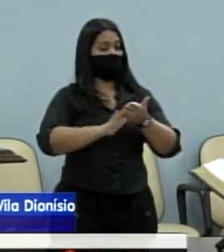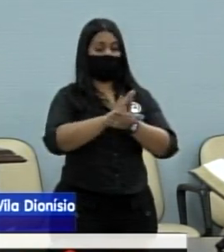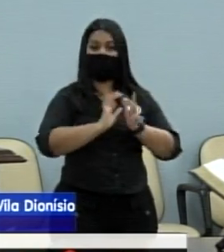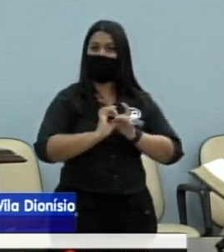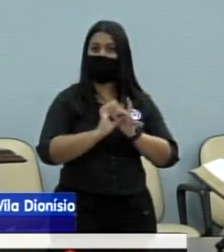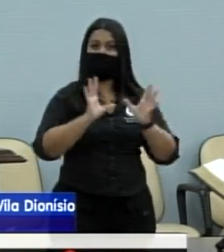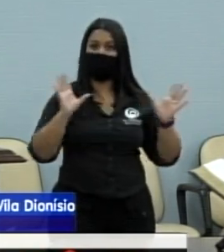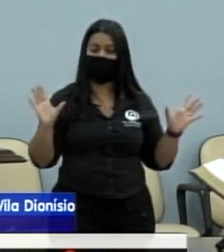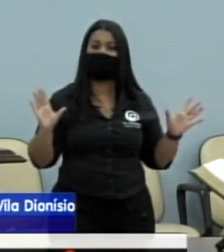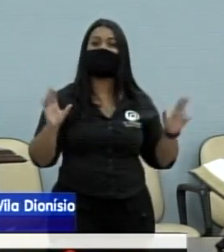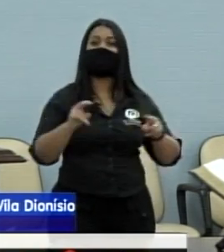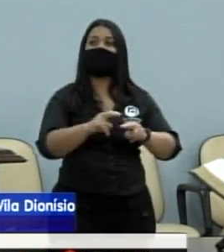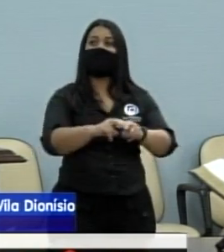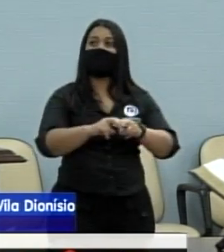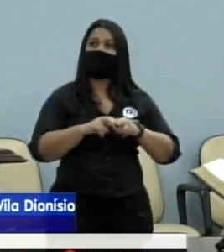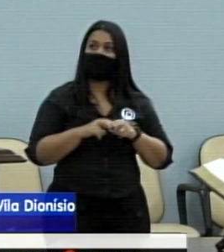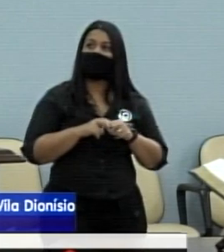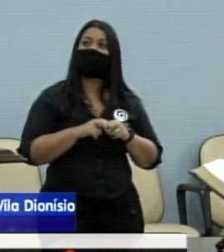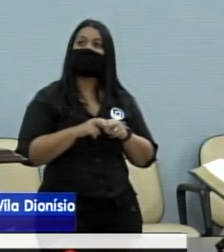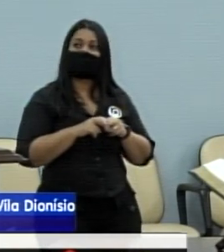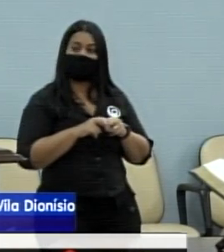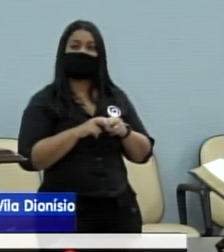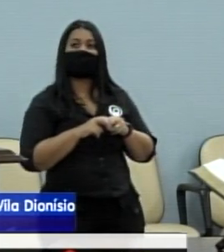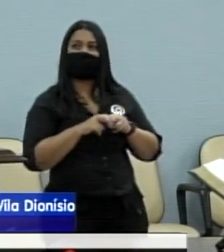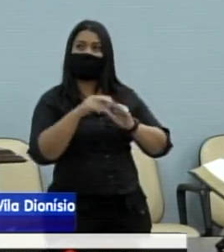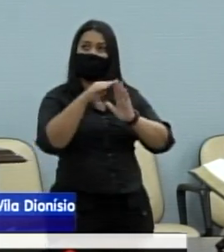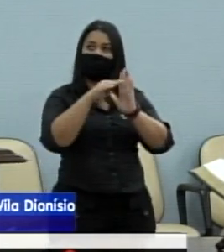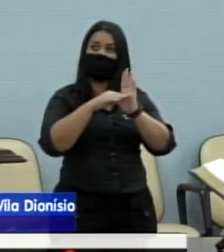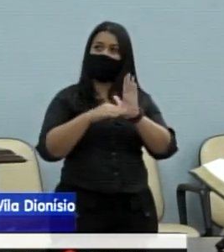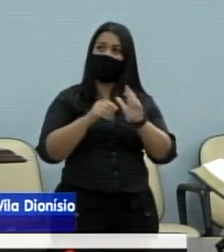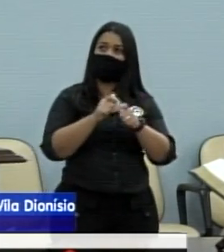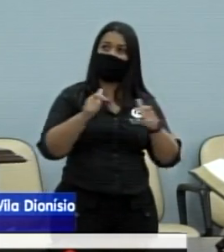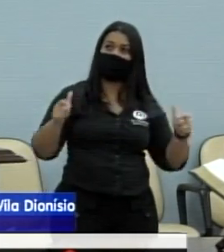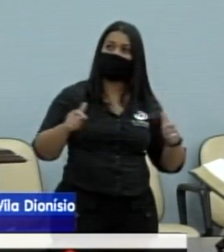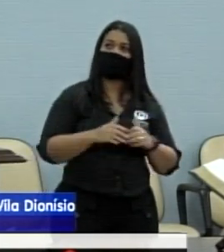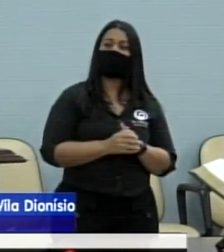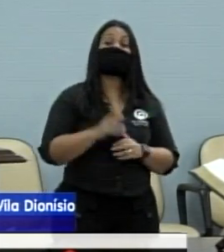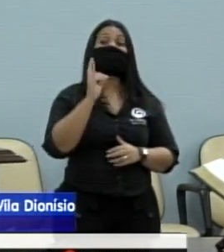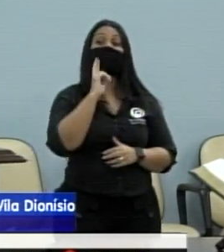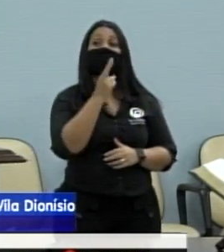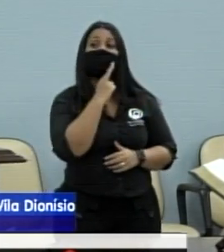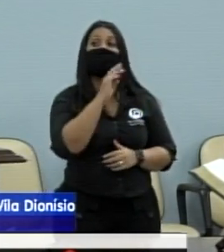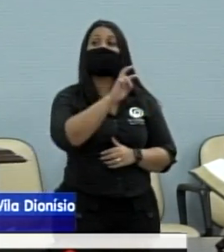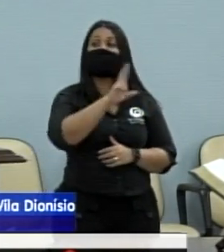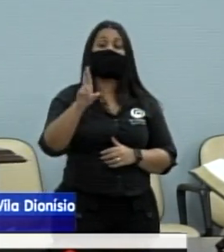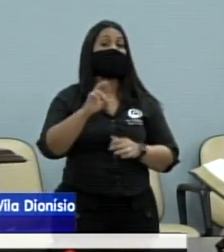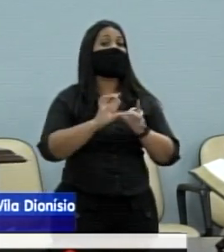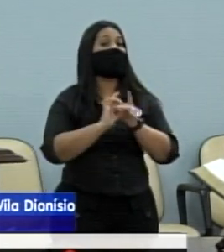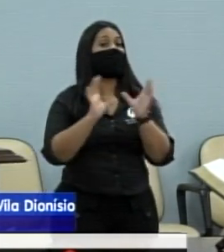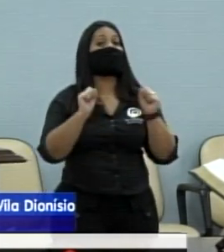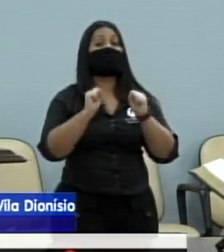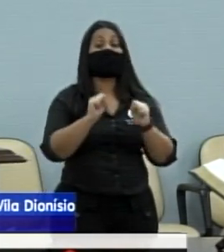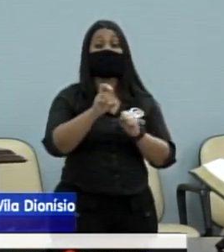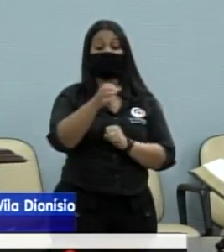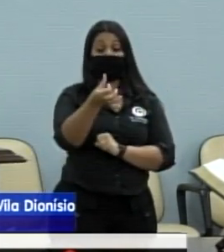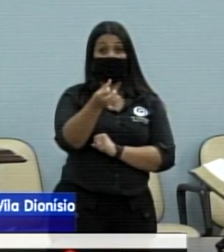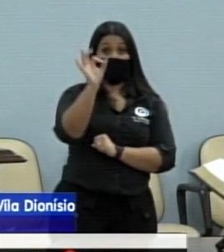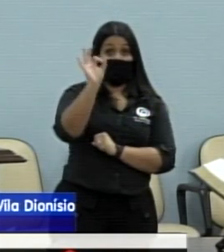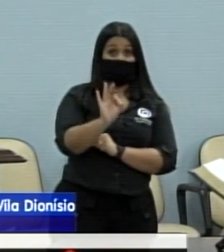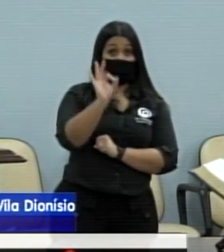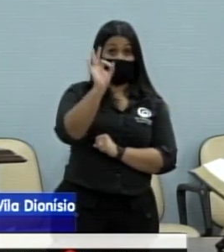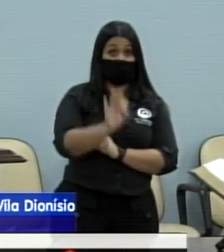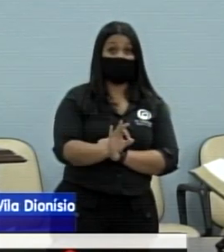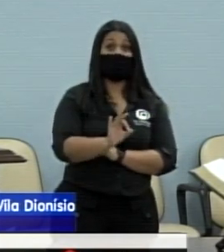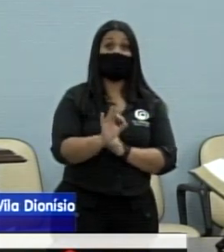pois quanto maior a limitação, maior a chance de aglomeração. Bares e restaurantes podem funcionar com capacidade de 60% desde que